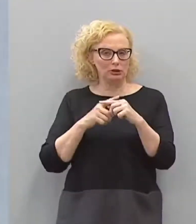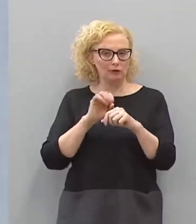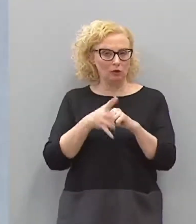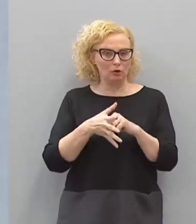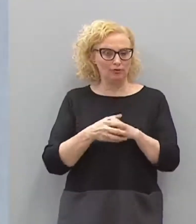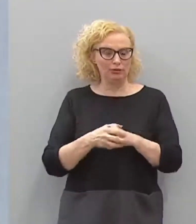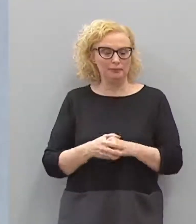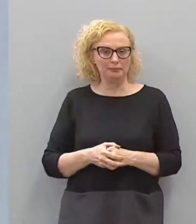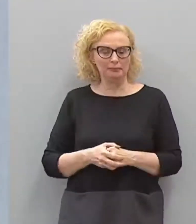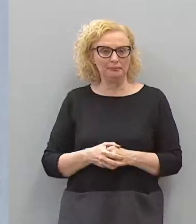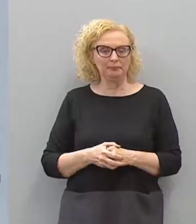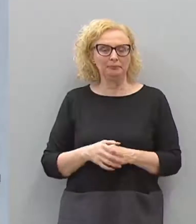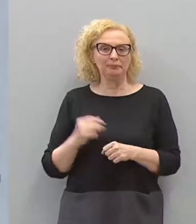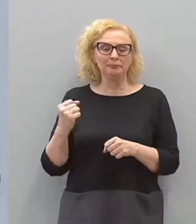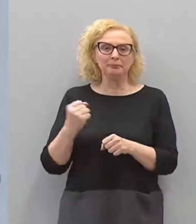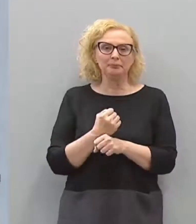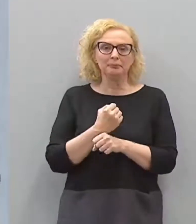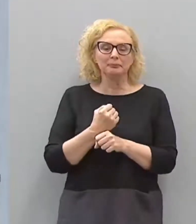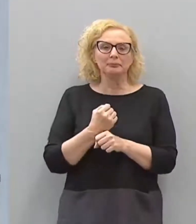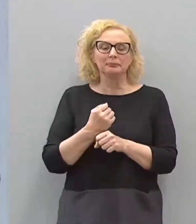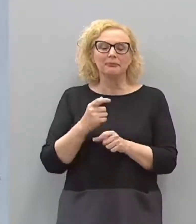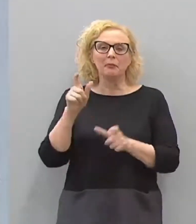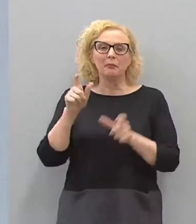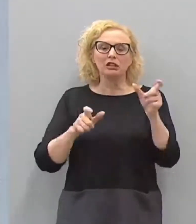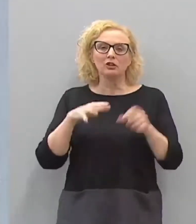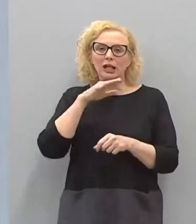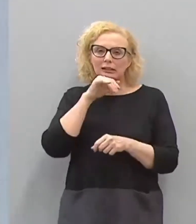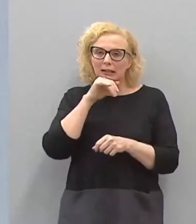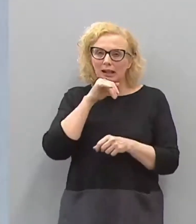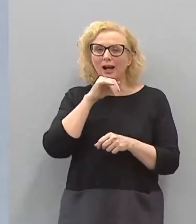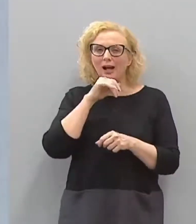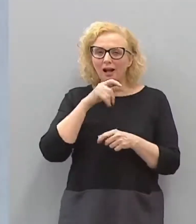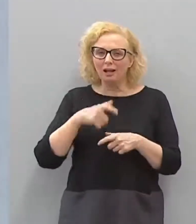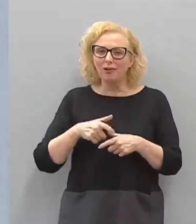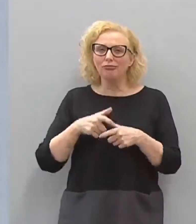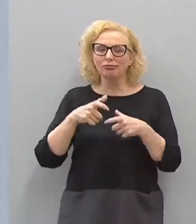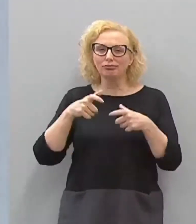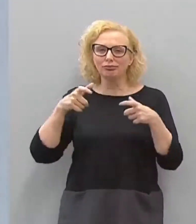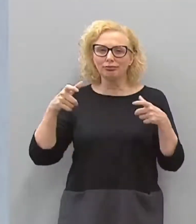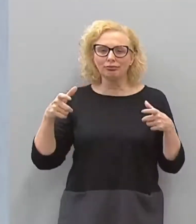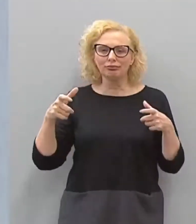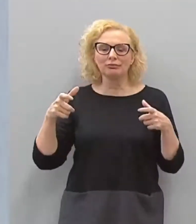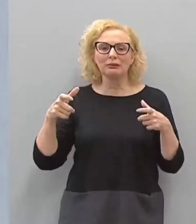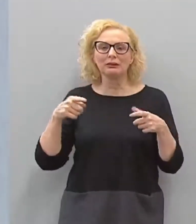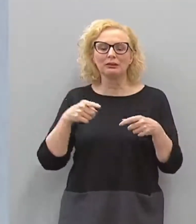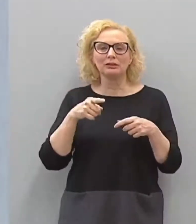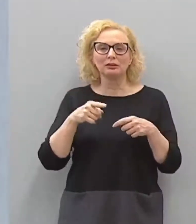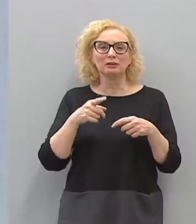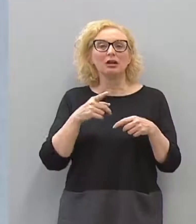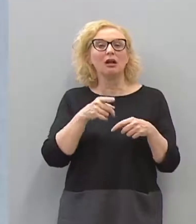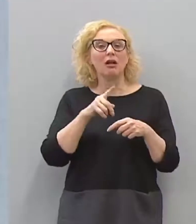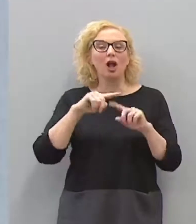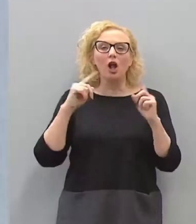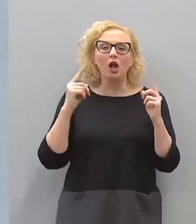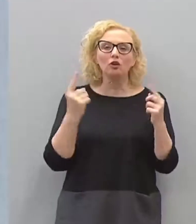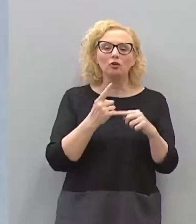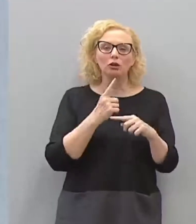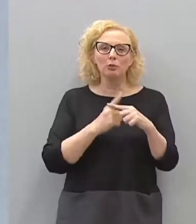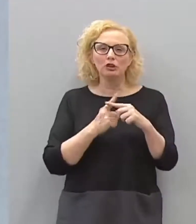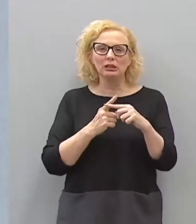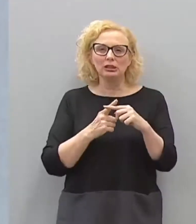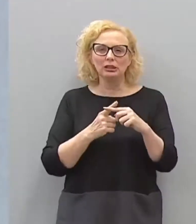purtroppo il numero delle persone anziane è sempre molto elevato di tutti positivi che appunto sono stati calcolati